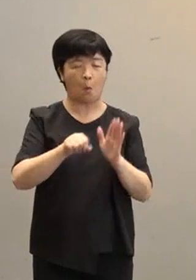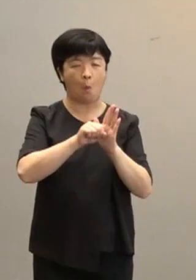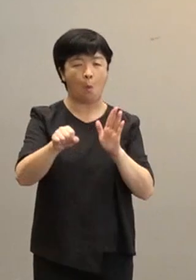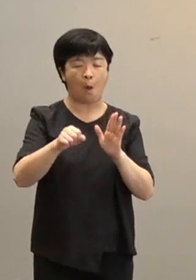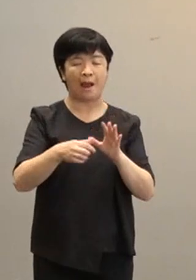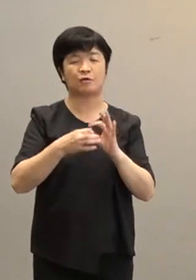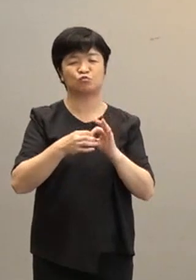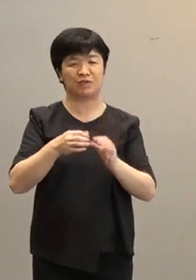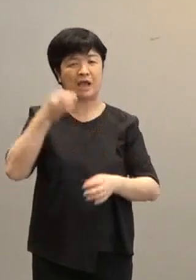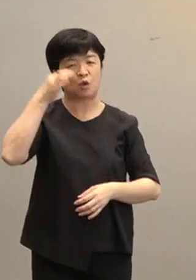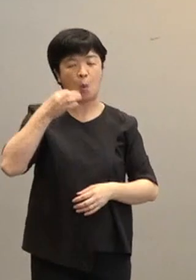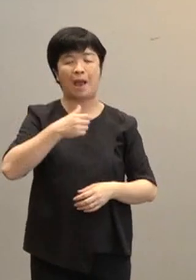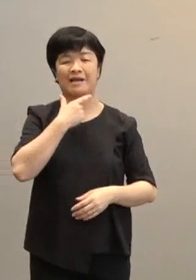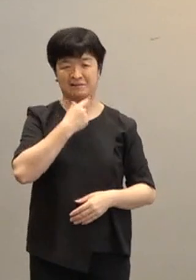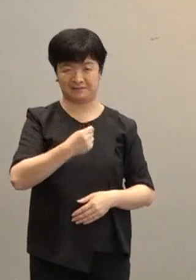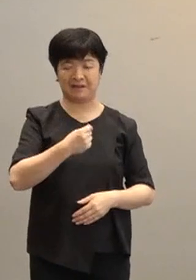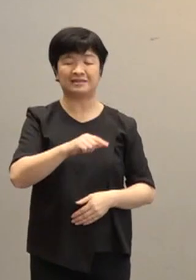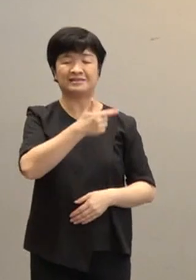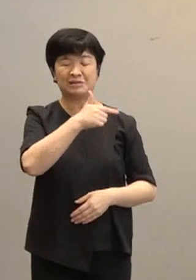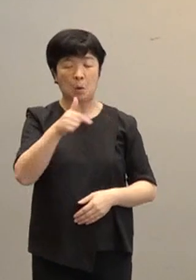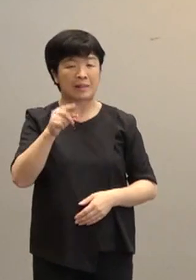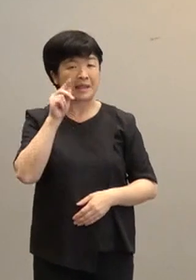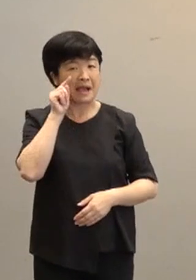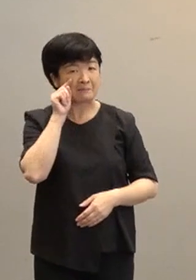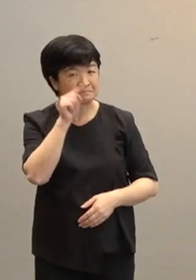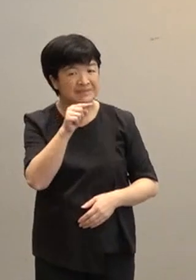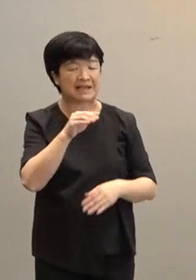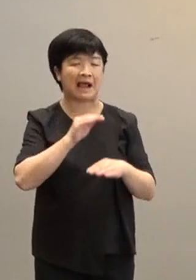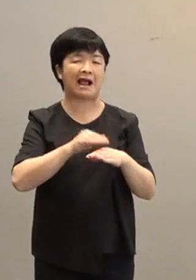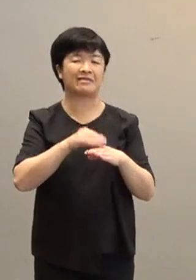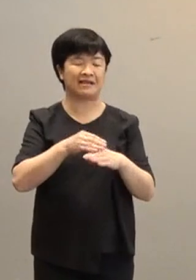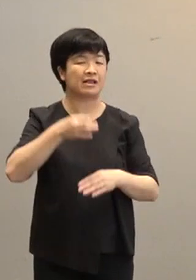々も、いろんな角度からですね、評価をして、